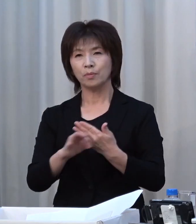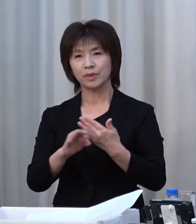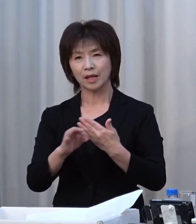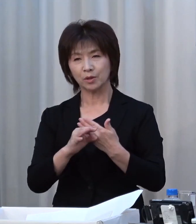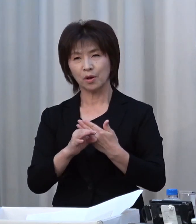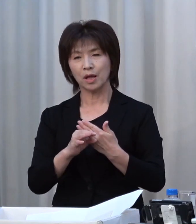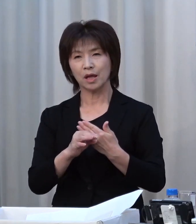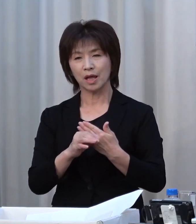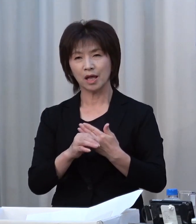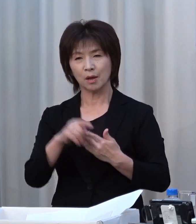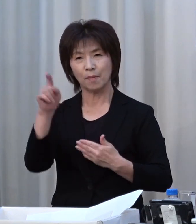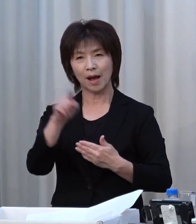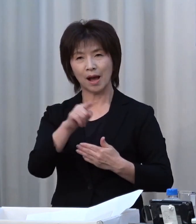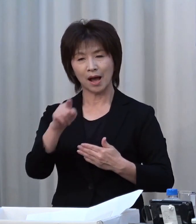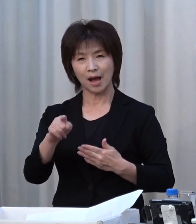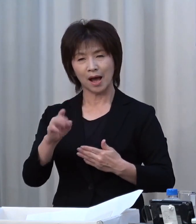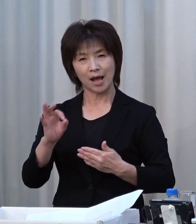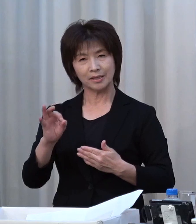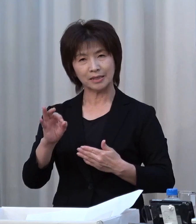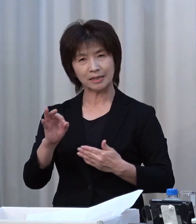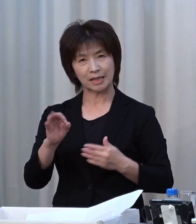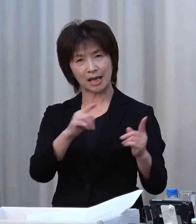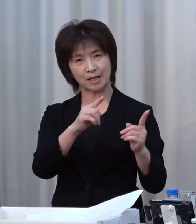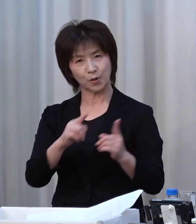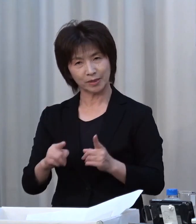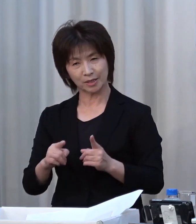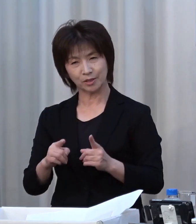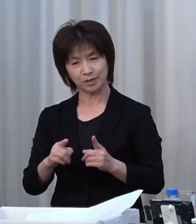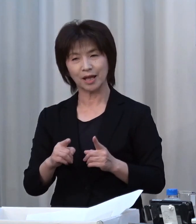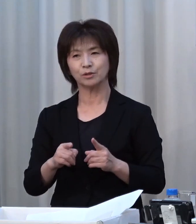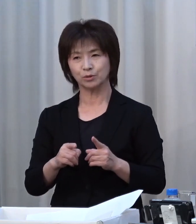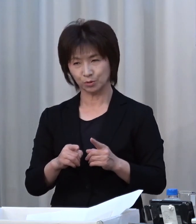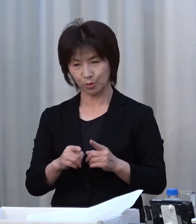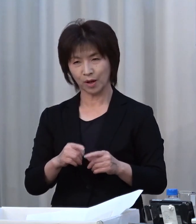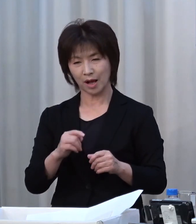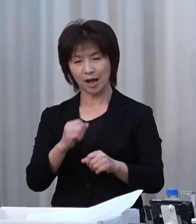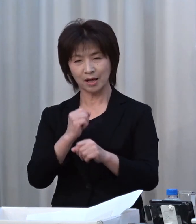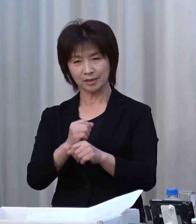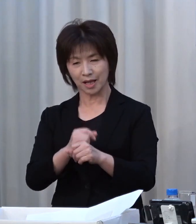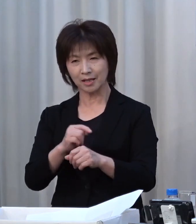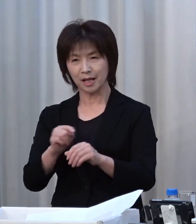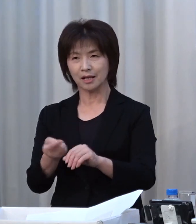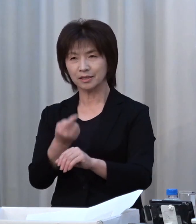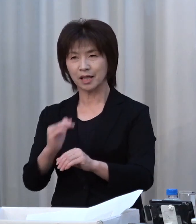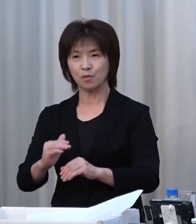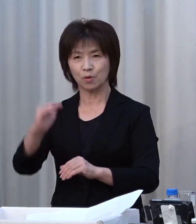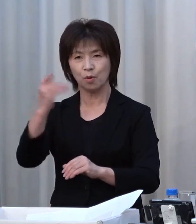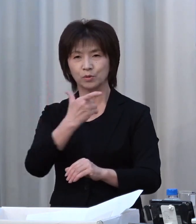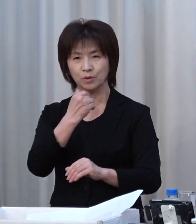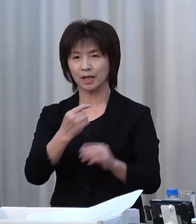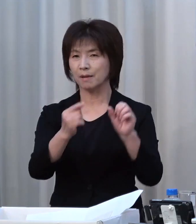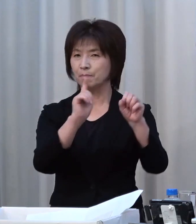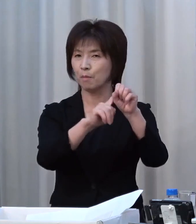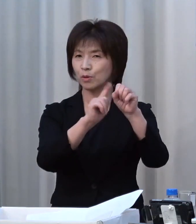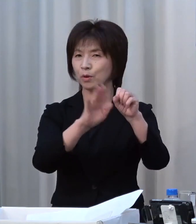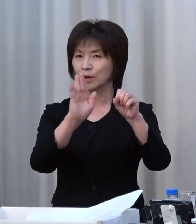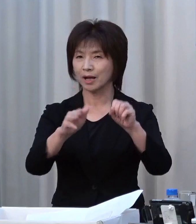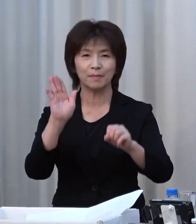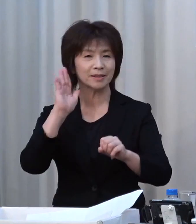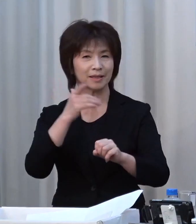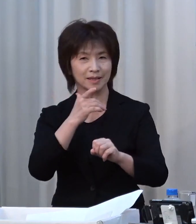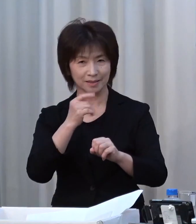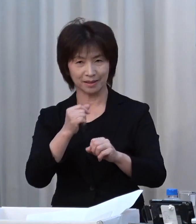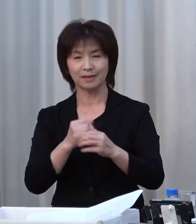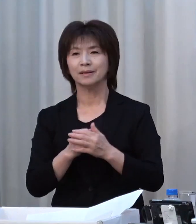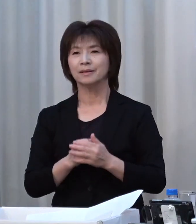人件費をこれぐらい節約したいだとか、うん、生産性これぐらい向上したい、具体的な目標があればお聞きしたいのと、うん、 は